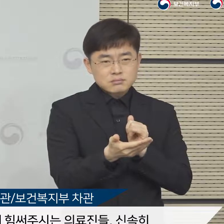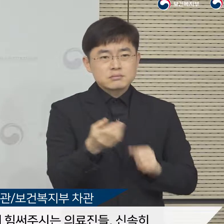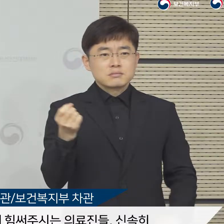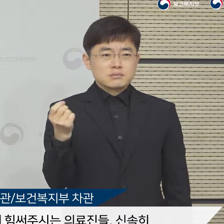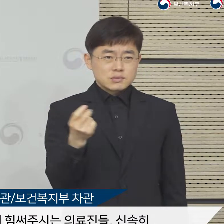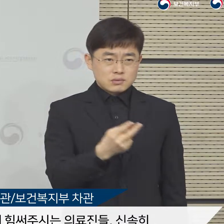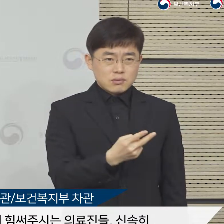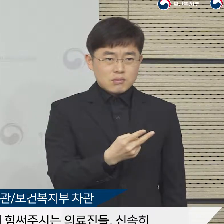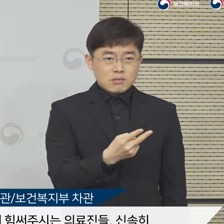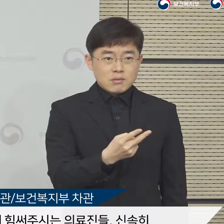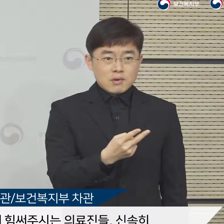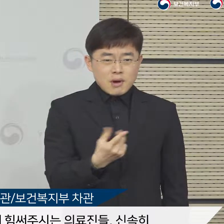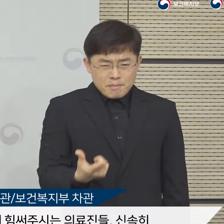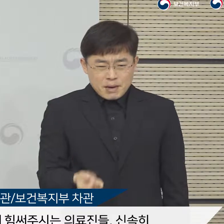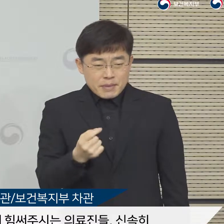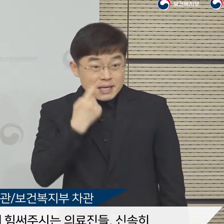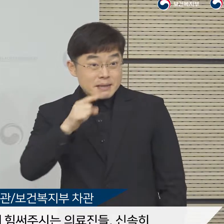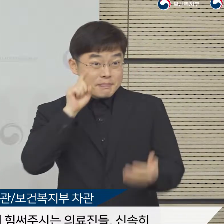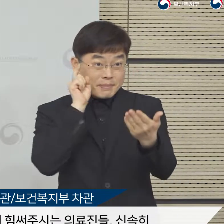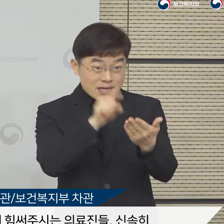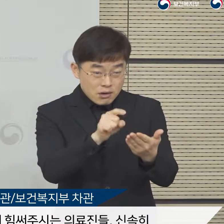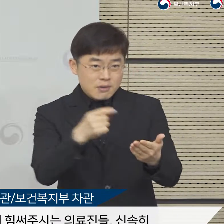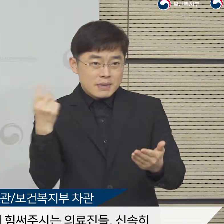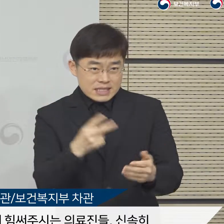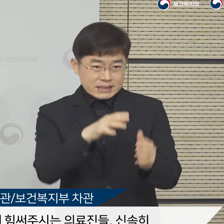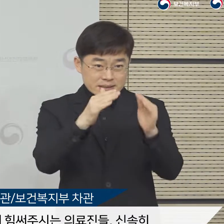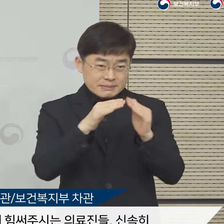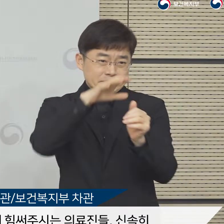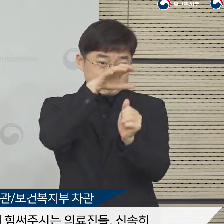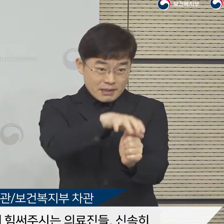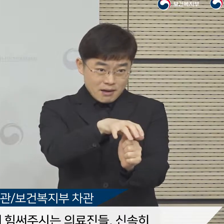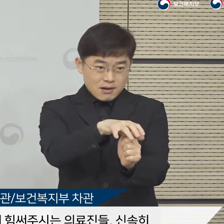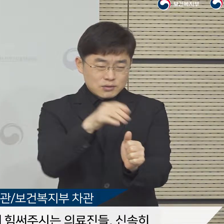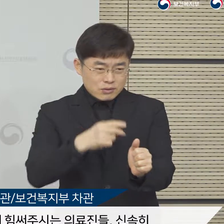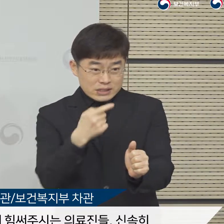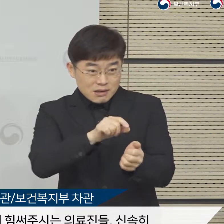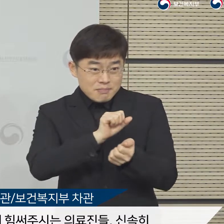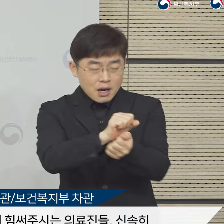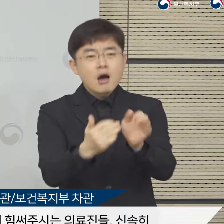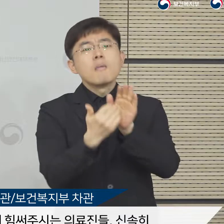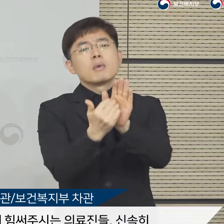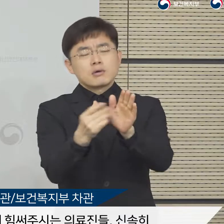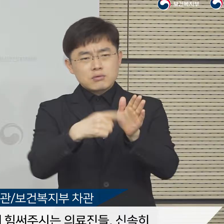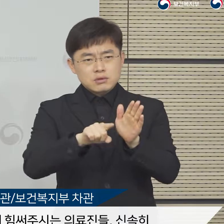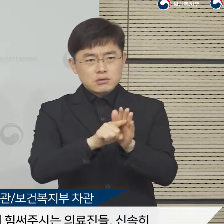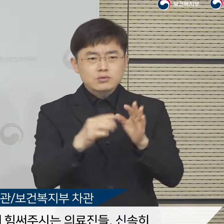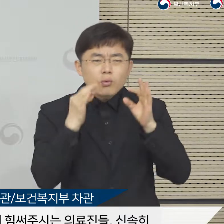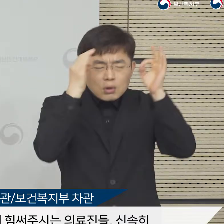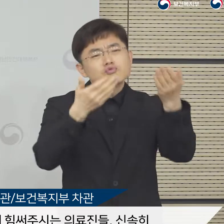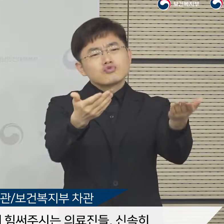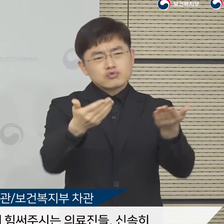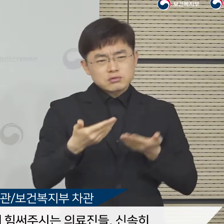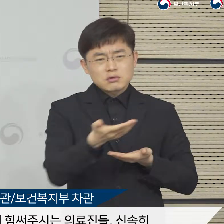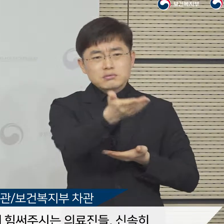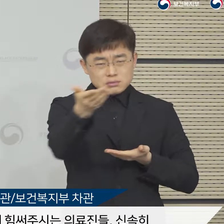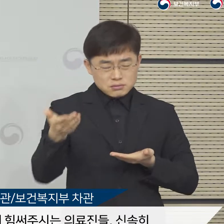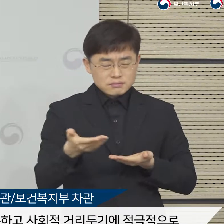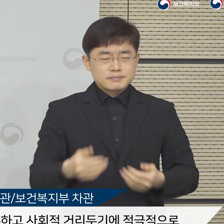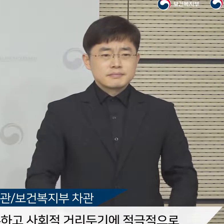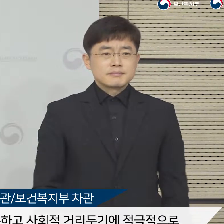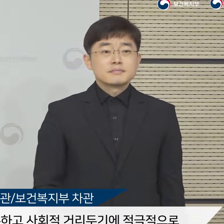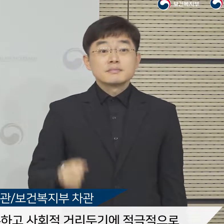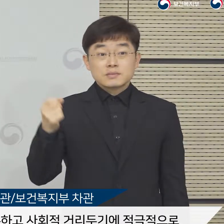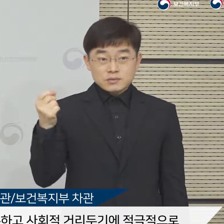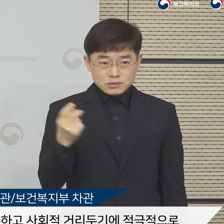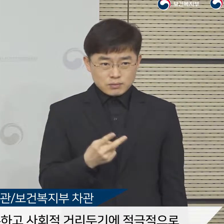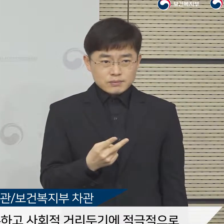의료진들, 신속히 확진자를 찾아내고 격리시켜 감염 전파를 막아내 주시는 방역 관계자분들,